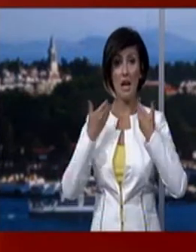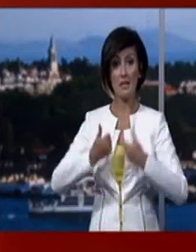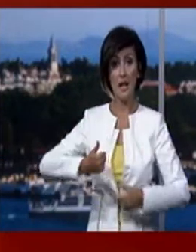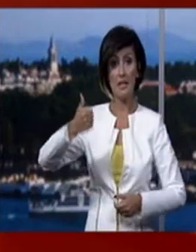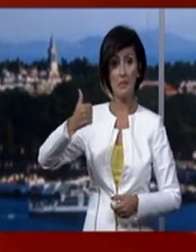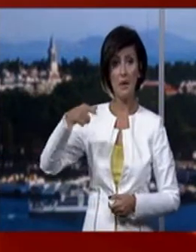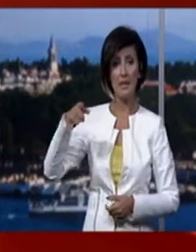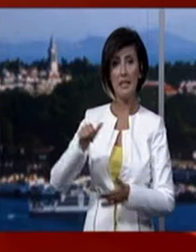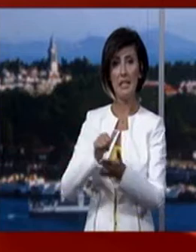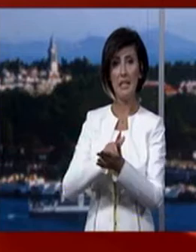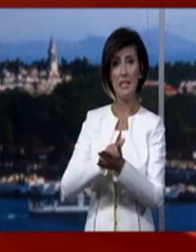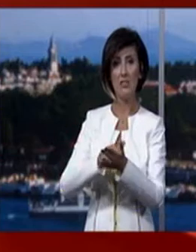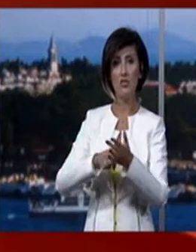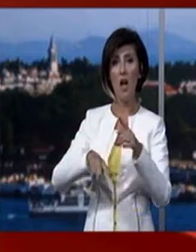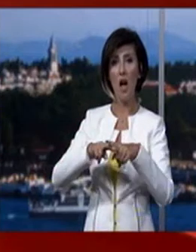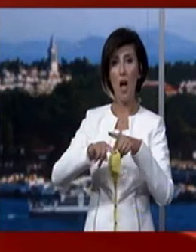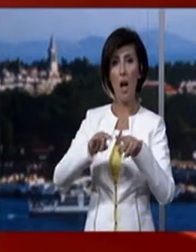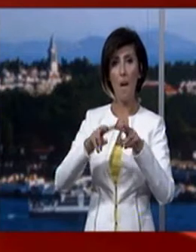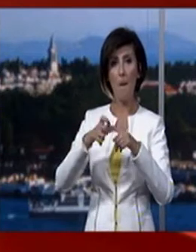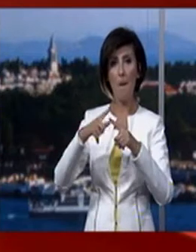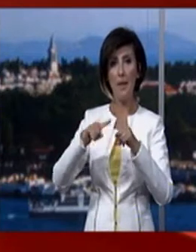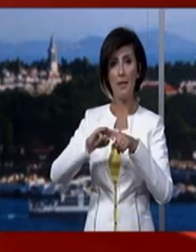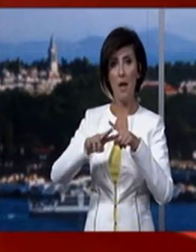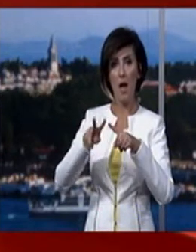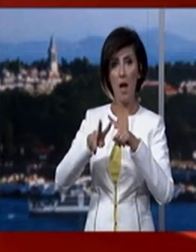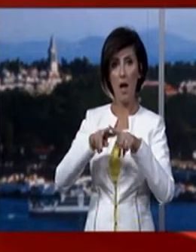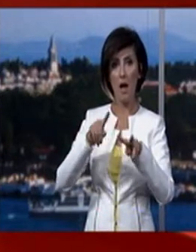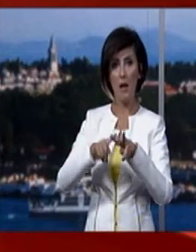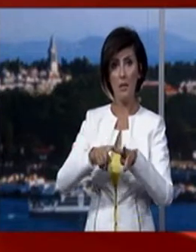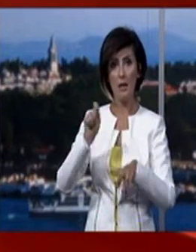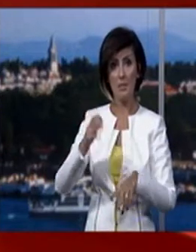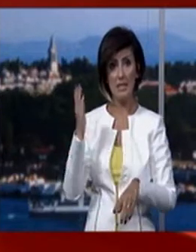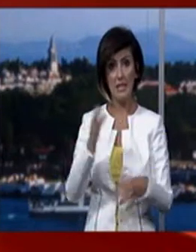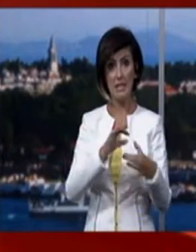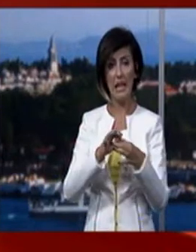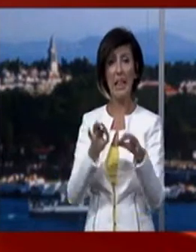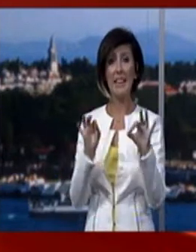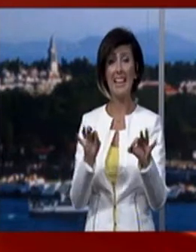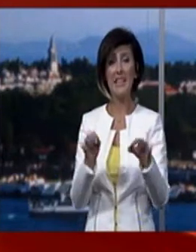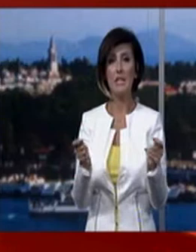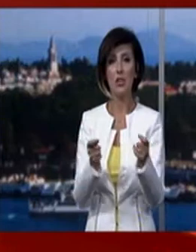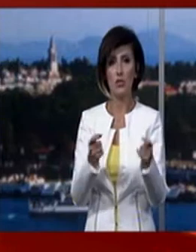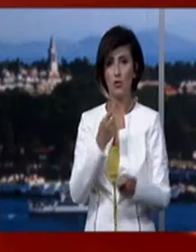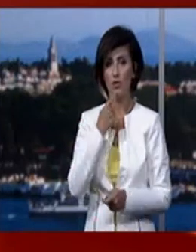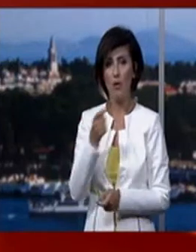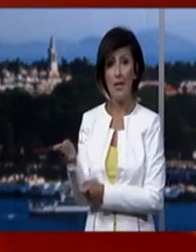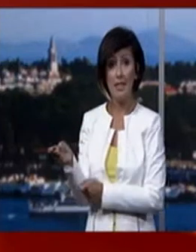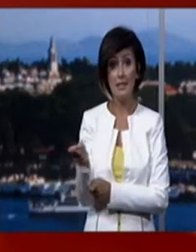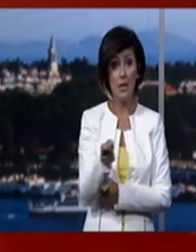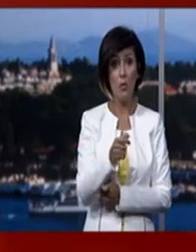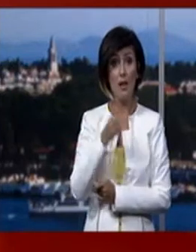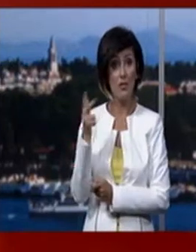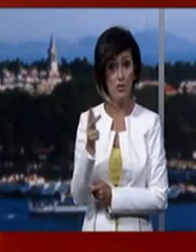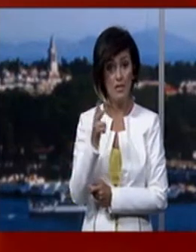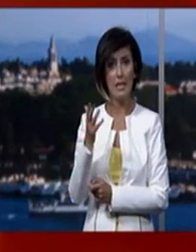Adalet Bakanı Kenan İpek, gazeteci Ahmet Hakan'a yapılan saldırıyla ilgili titizlikle çalışıldığını söyledi. Terörle,